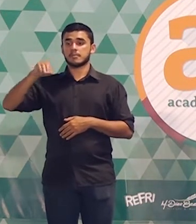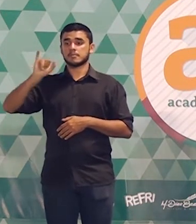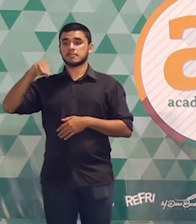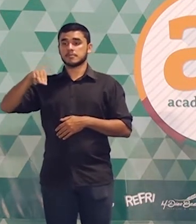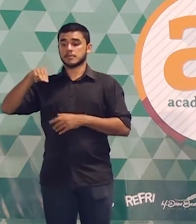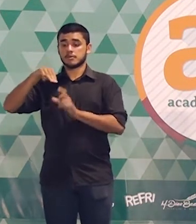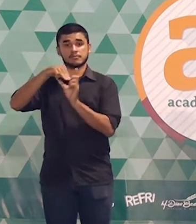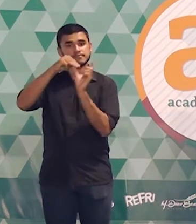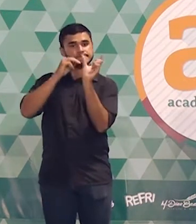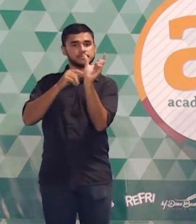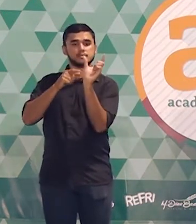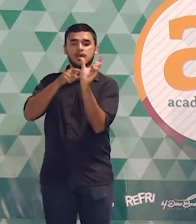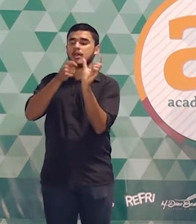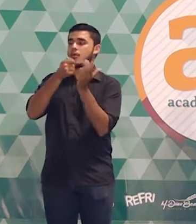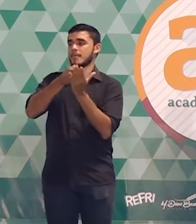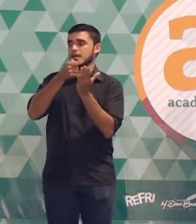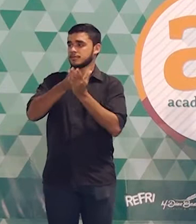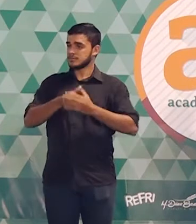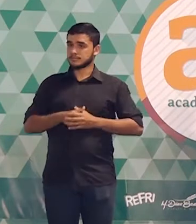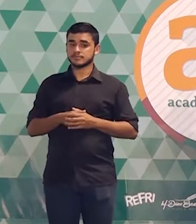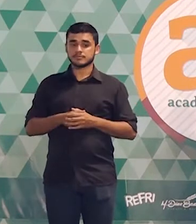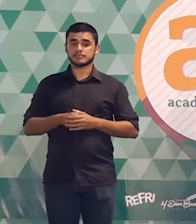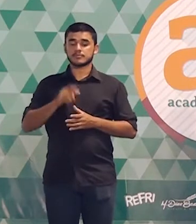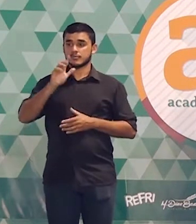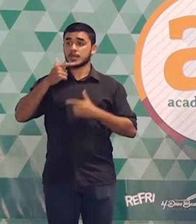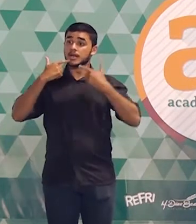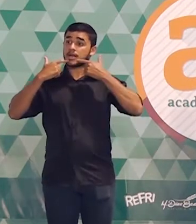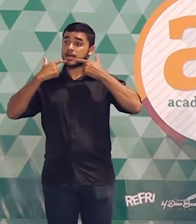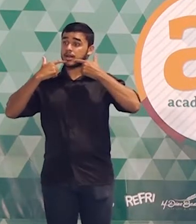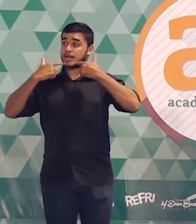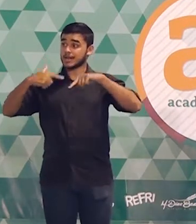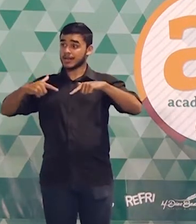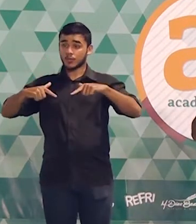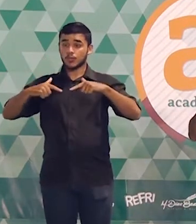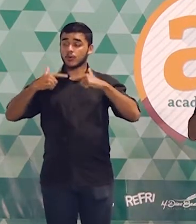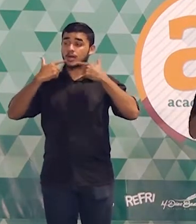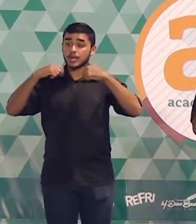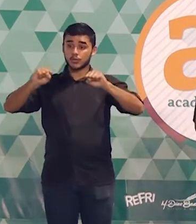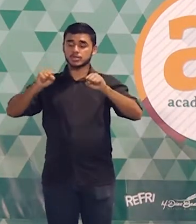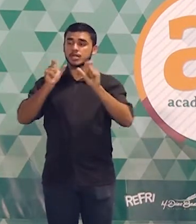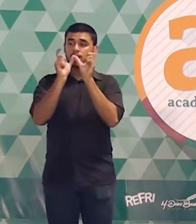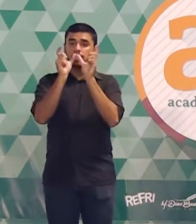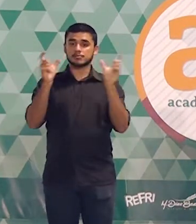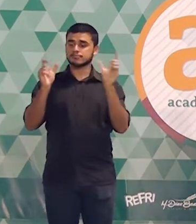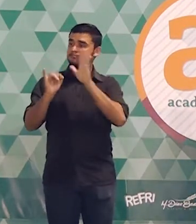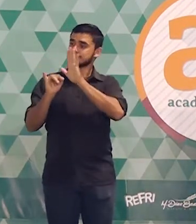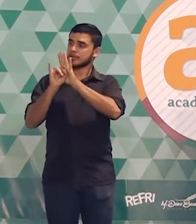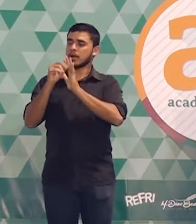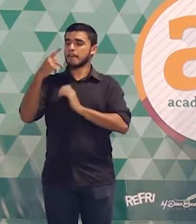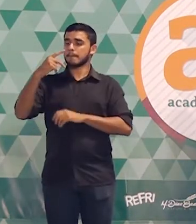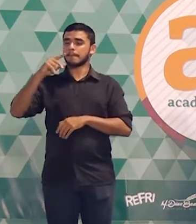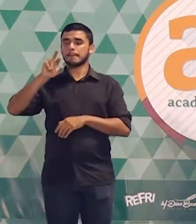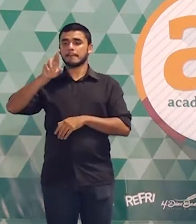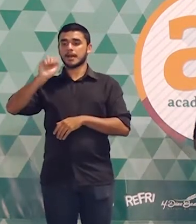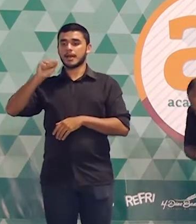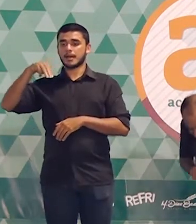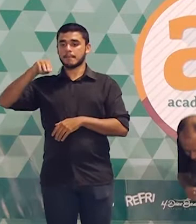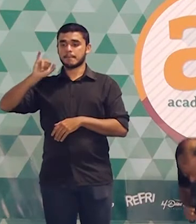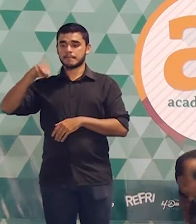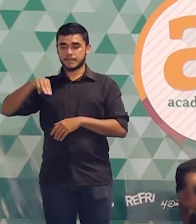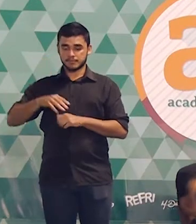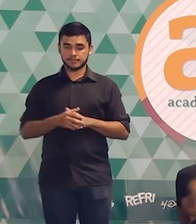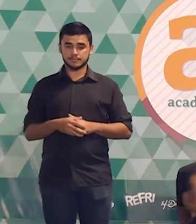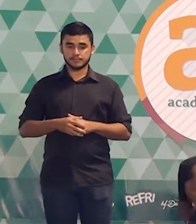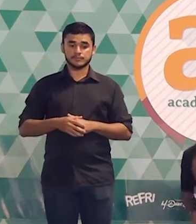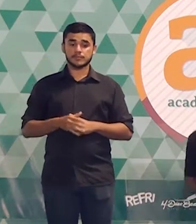e passa a ser regra. Porque aí vai ser a gramática da nossa língua realmente. Ou pelo menos do jeito como nós lidamos com essa língua.